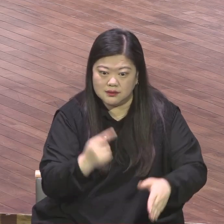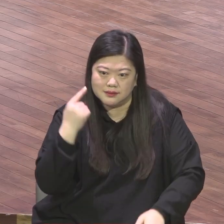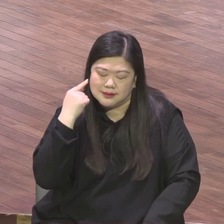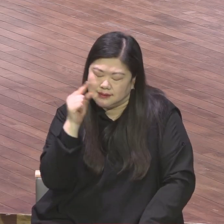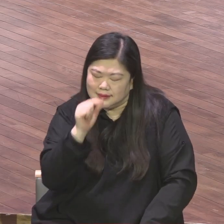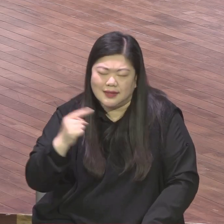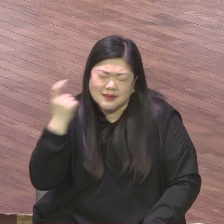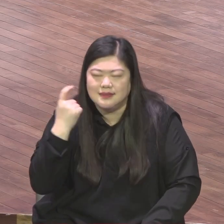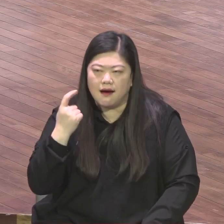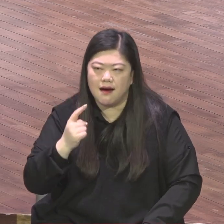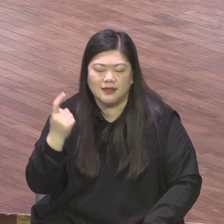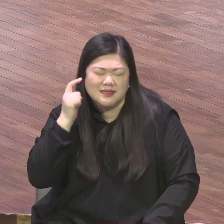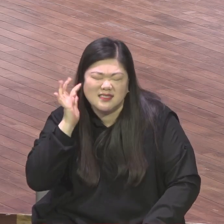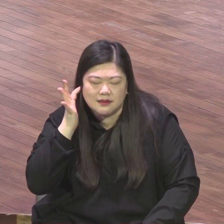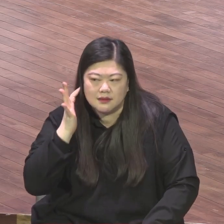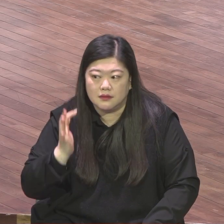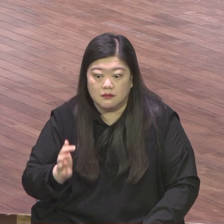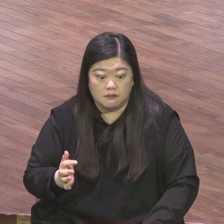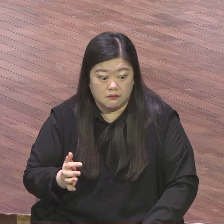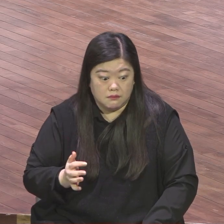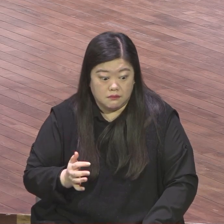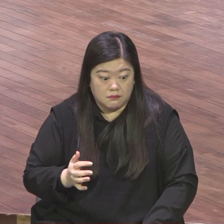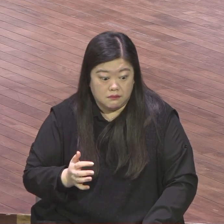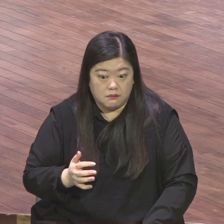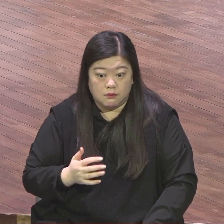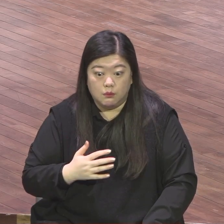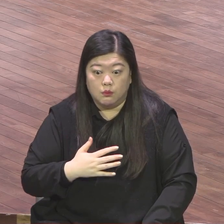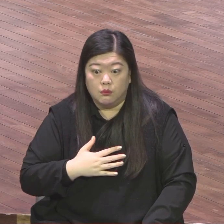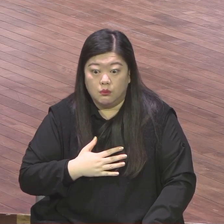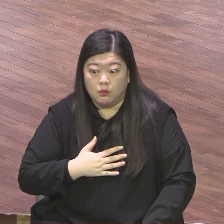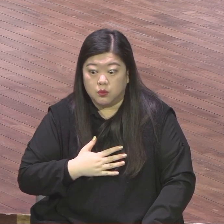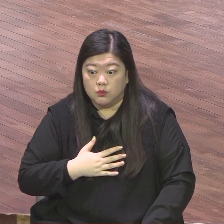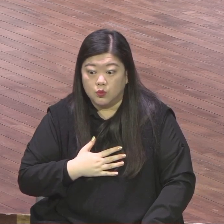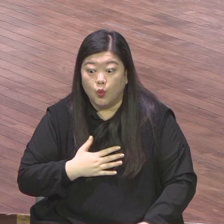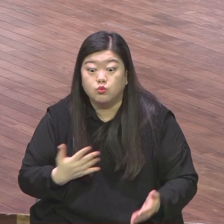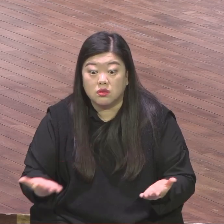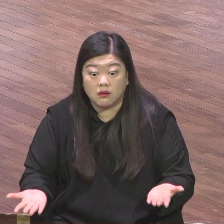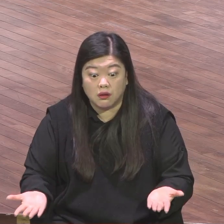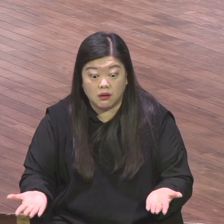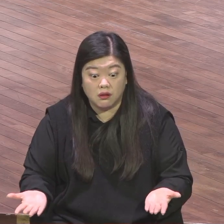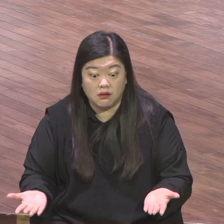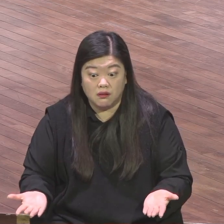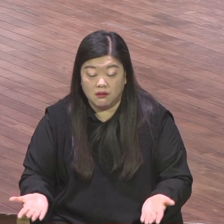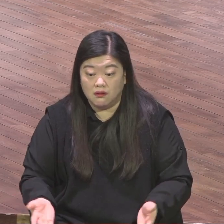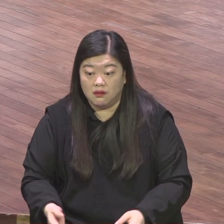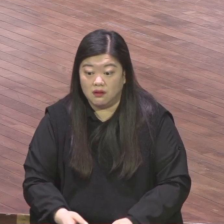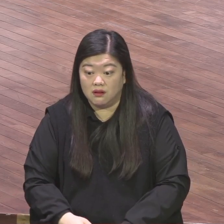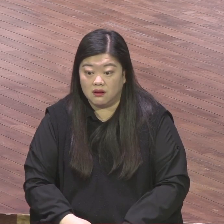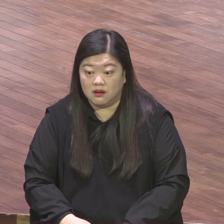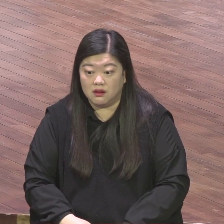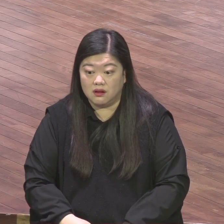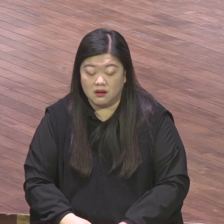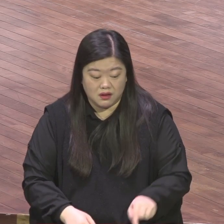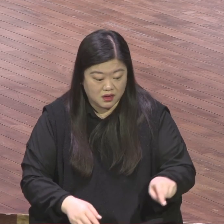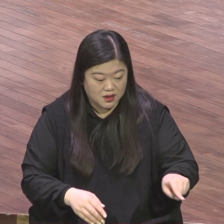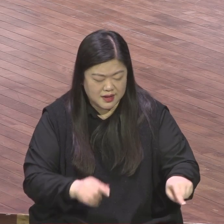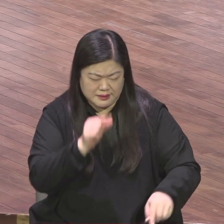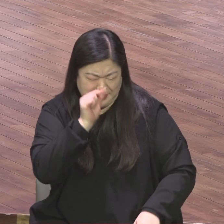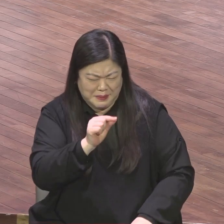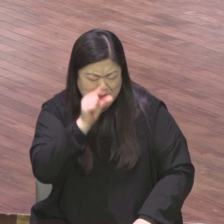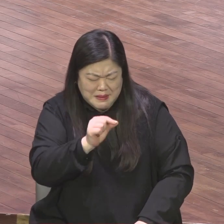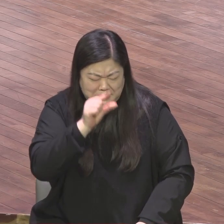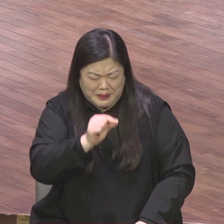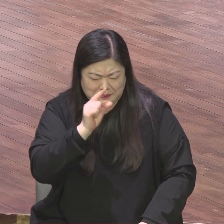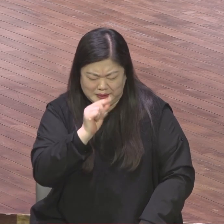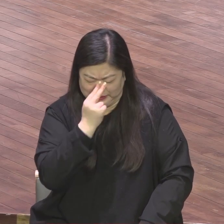불신자보다 더 비참하지요. 그럼 교회는 왜 가냐? 쪽팔리게. 교회 사람들 볼 때 욕하자지. 교회 다니 맨날 저 우중한자